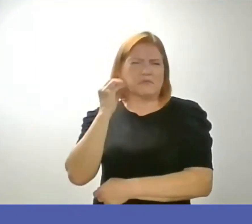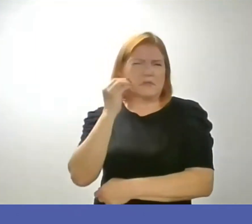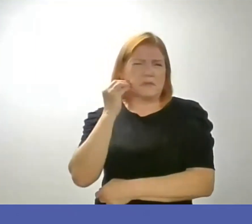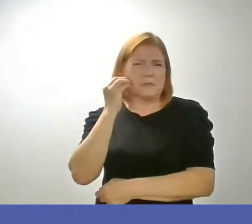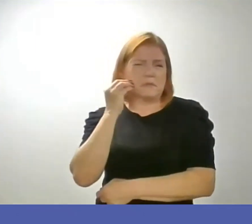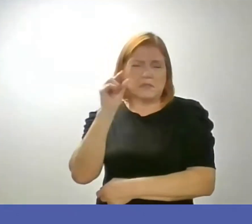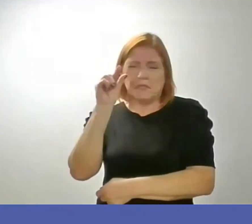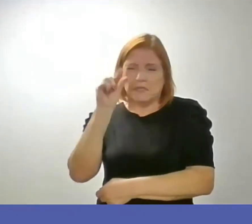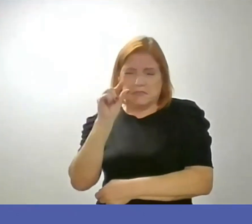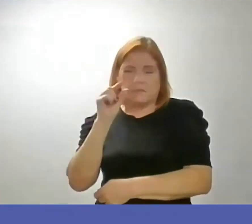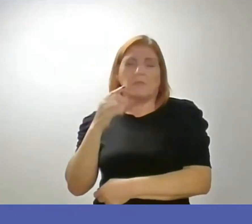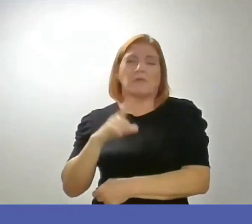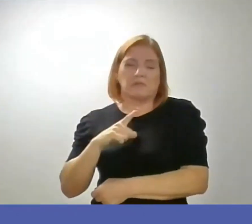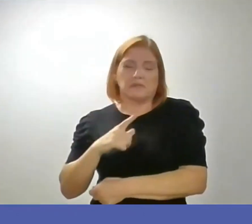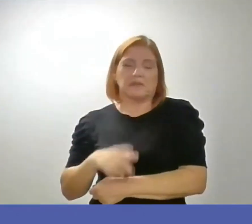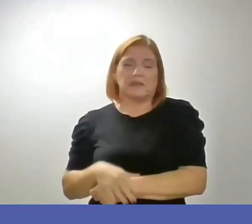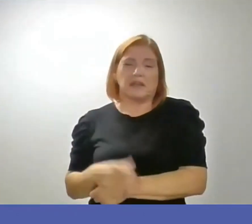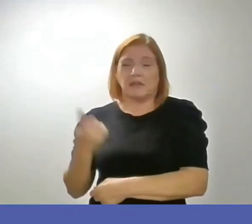Aí ele saiu